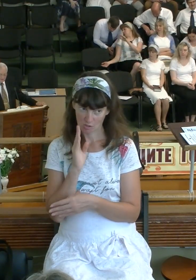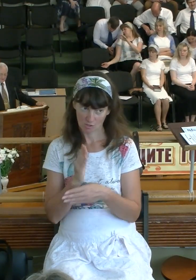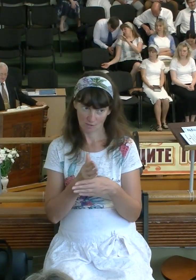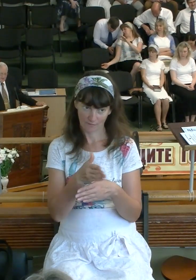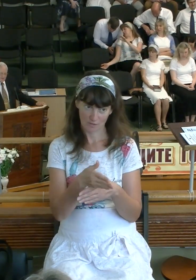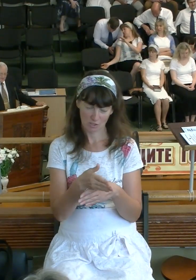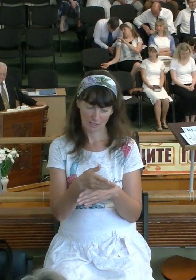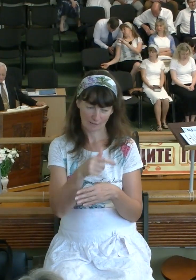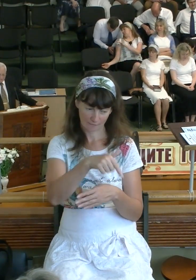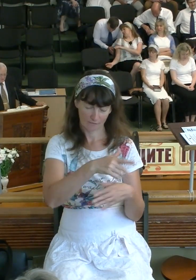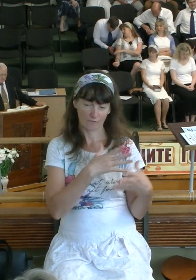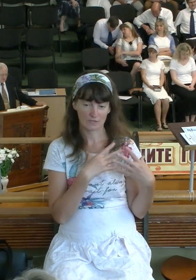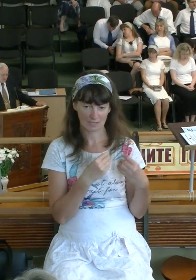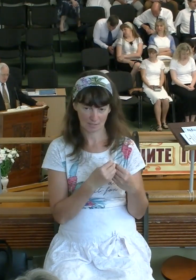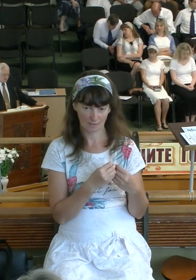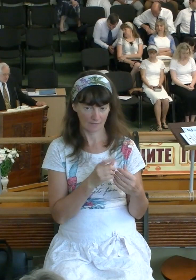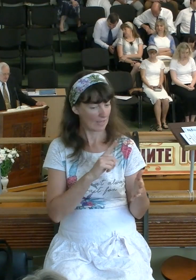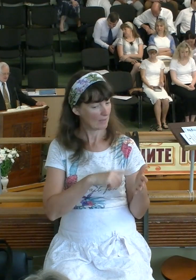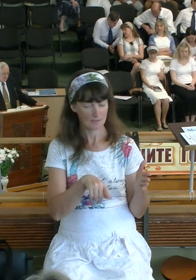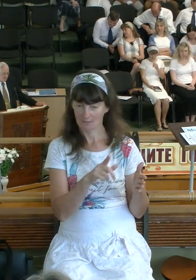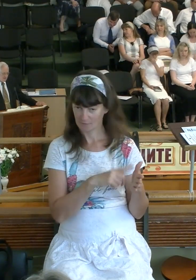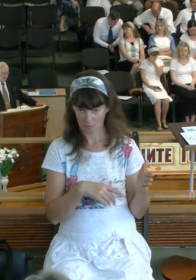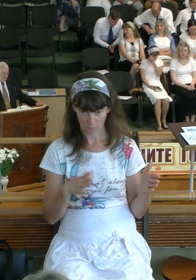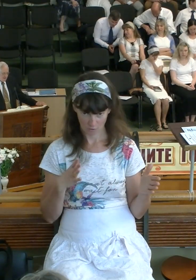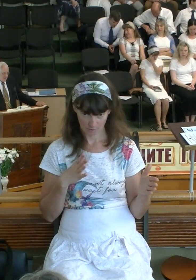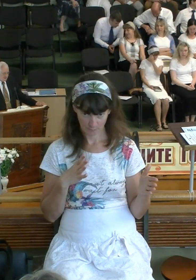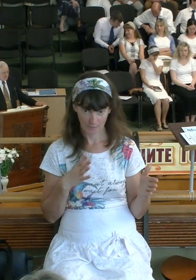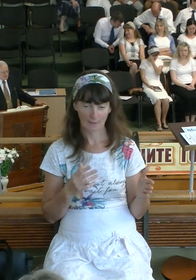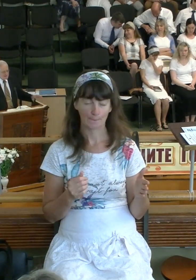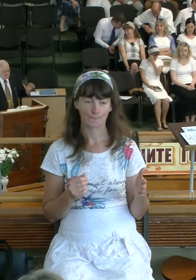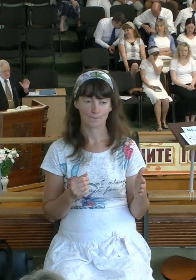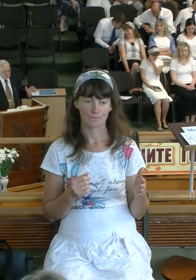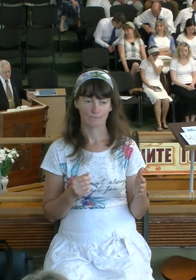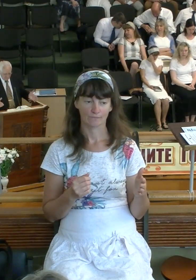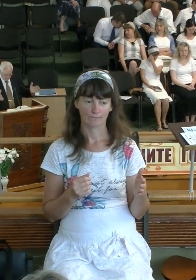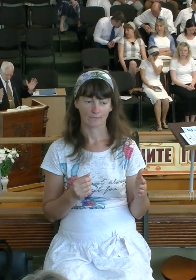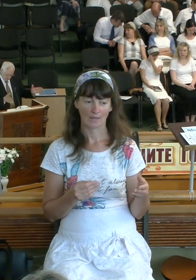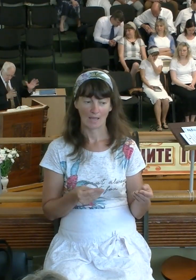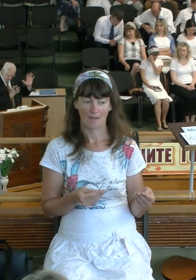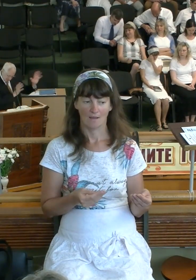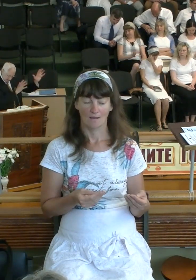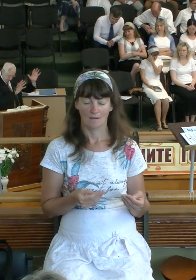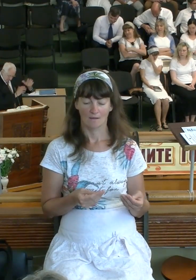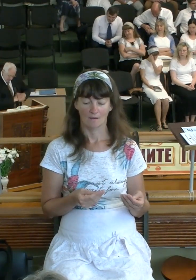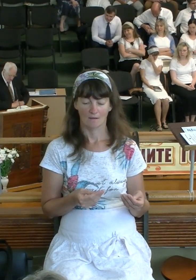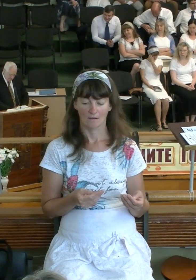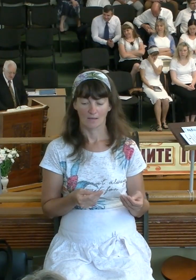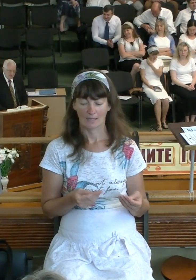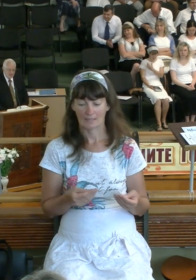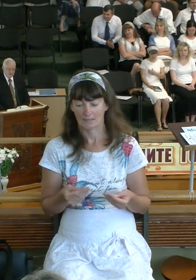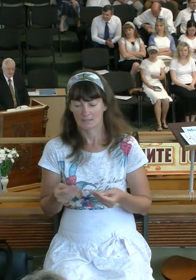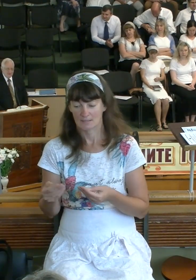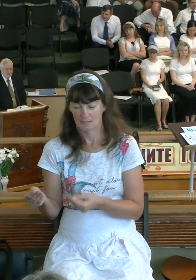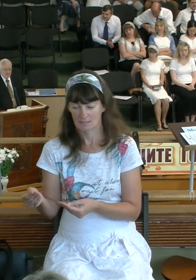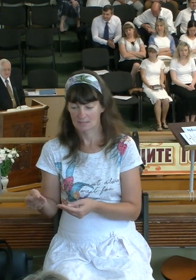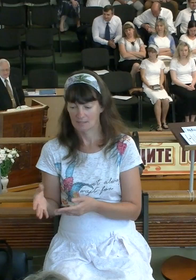они не члены церкви, видно было, что они неверующие. Они занесли, там гуманитарку